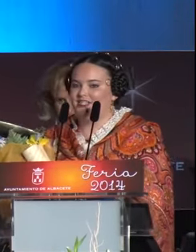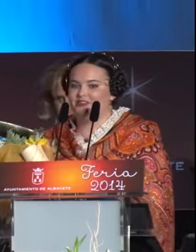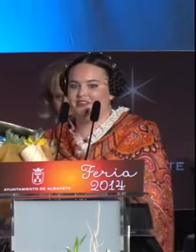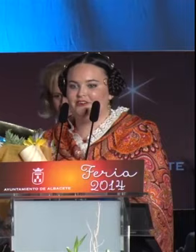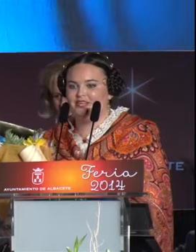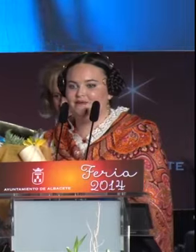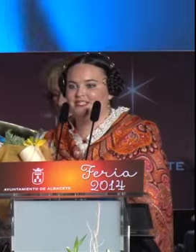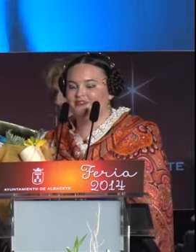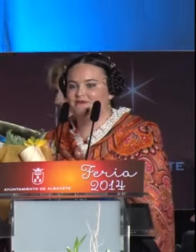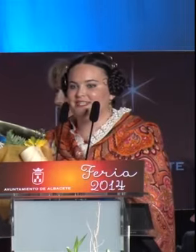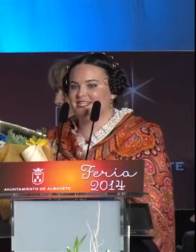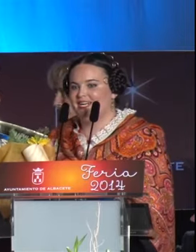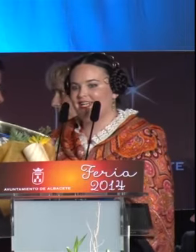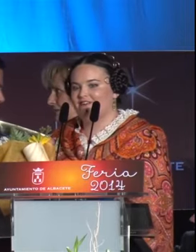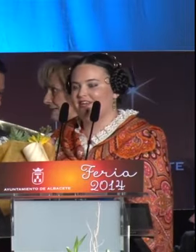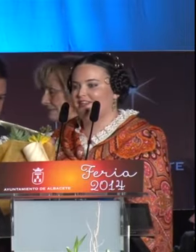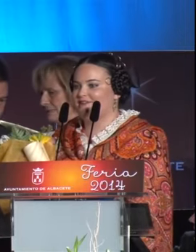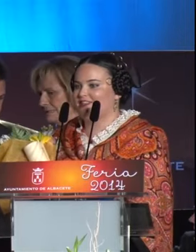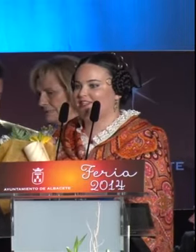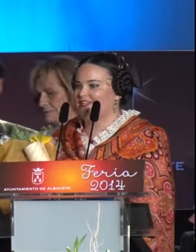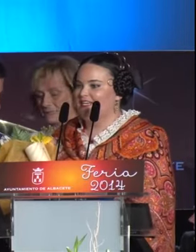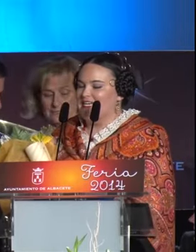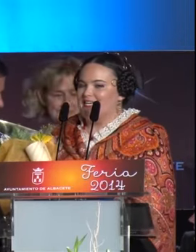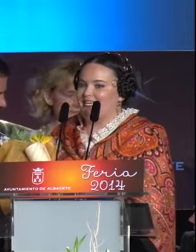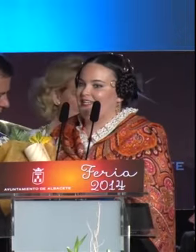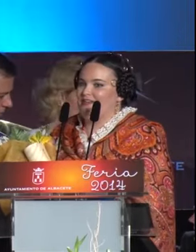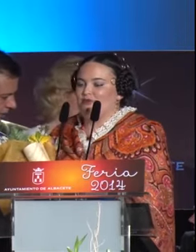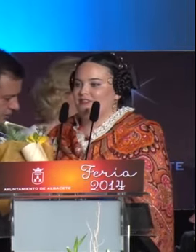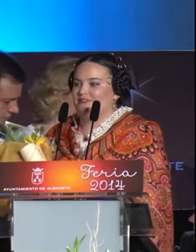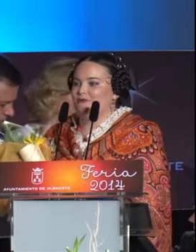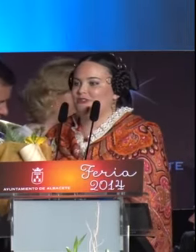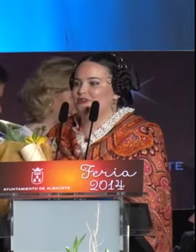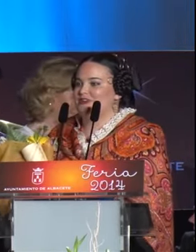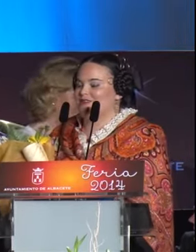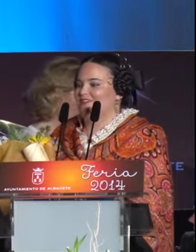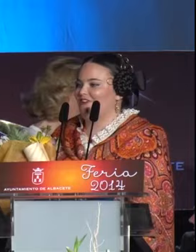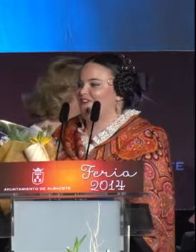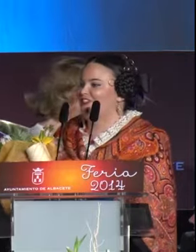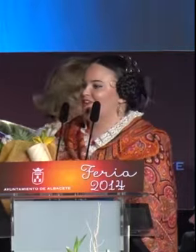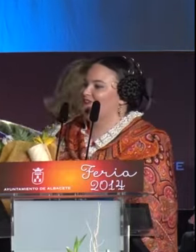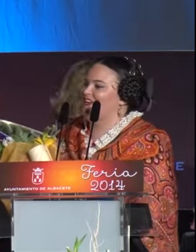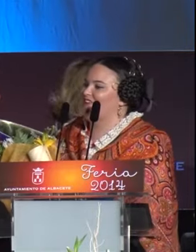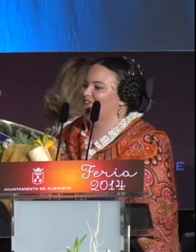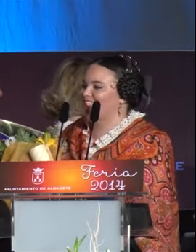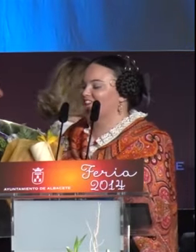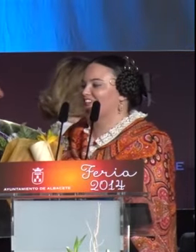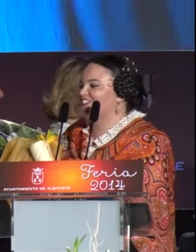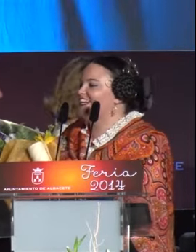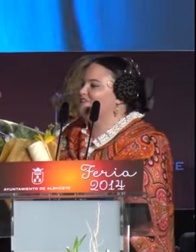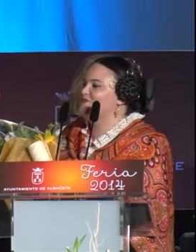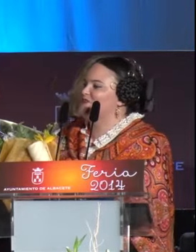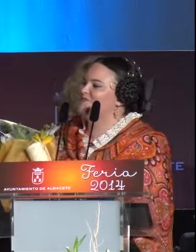ANFA, a la Asociación de Manchegos y Manchegas de la Feria de Albacete, que desde el momento de nuestro nombramiento nos ha apoyado y